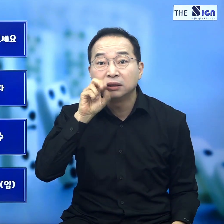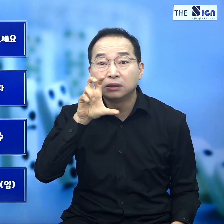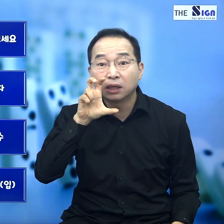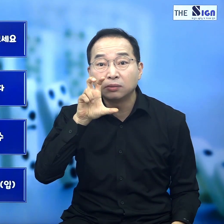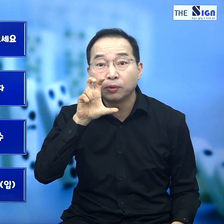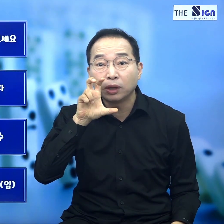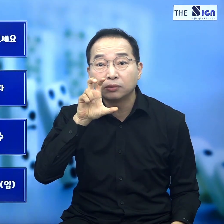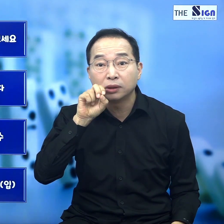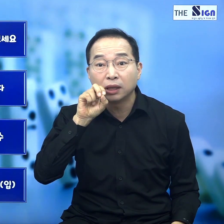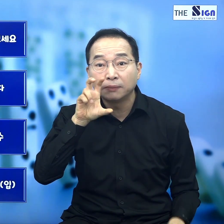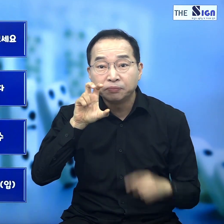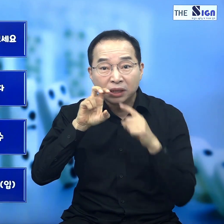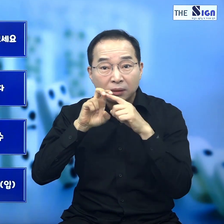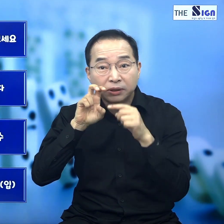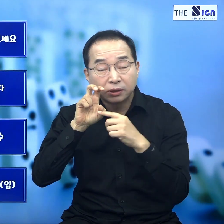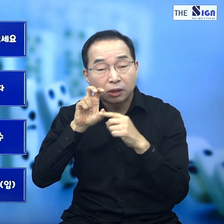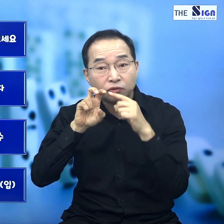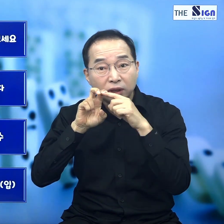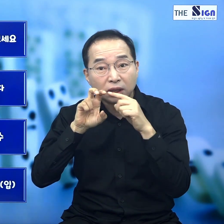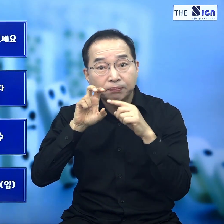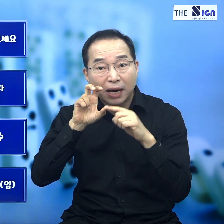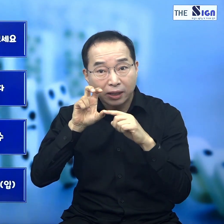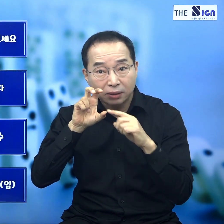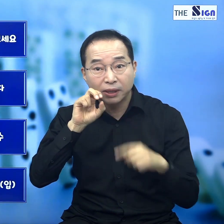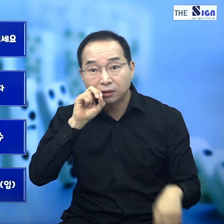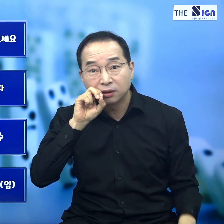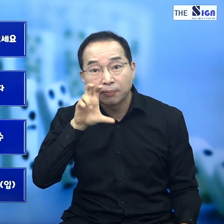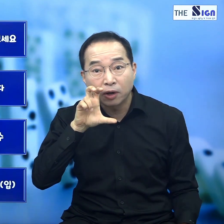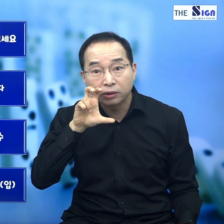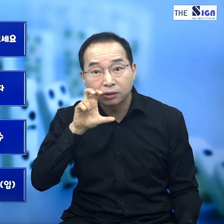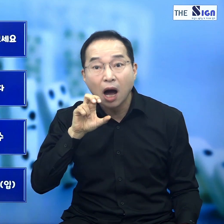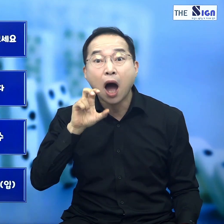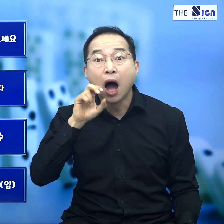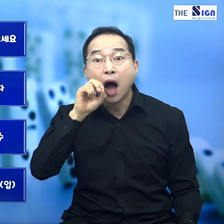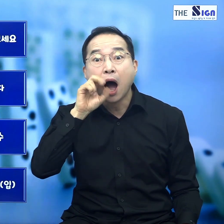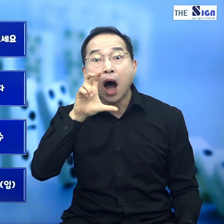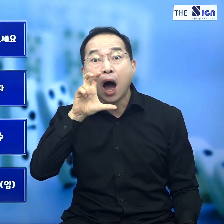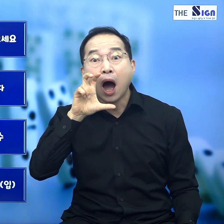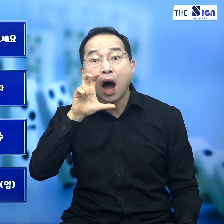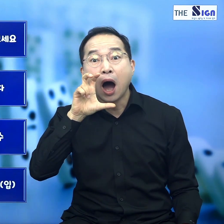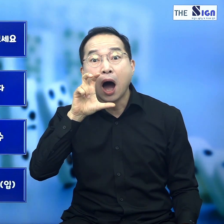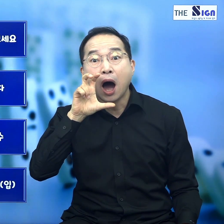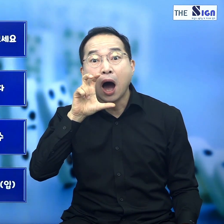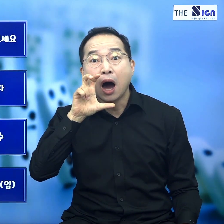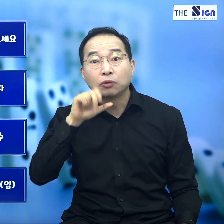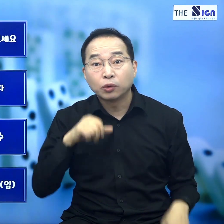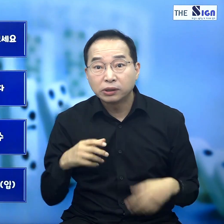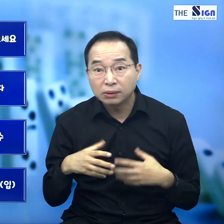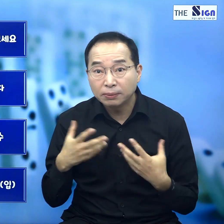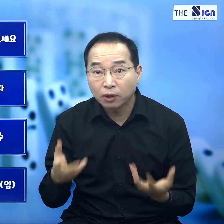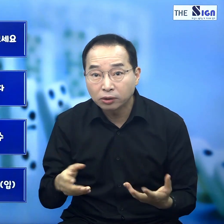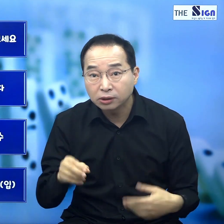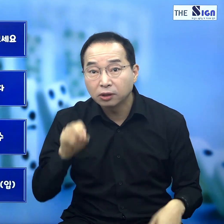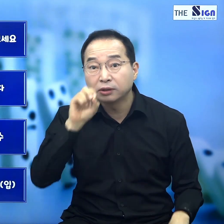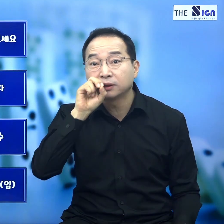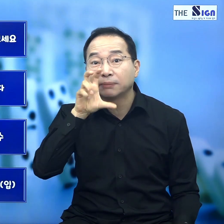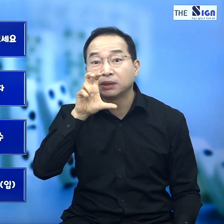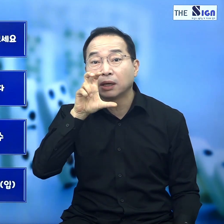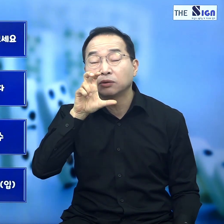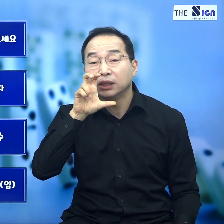이렇게도 표현하죠. 이게 입을 뜻하는 윗입, 아랫입 해가지고 이렇게 벌어지는, 놀라서 입이 벌어지는 걸 뜻합니다.